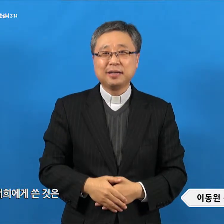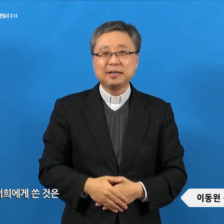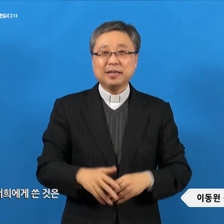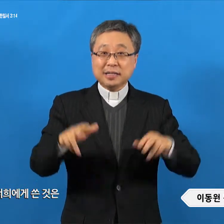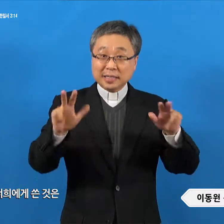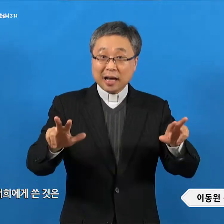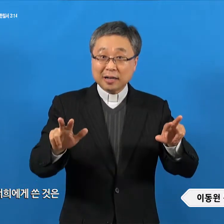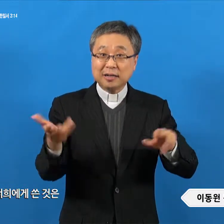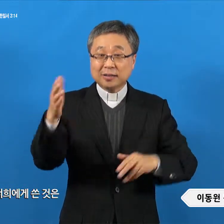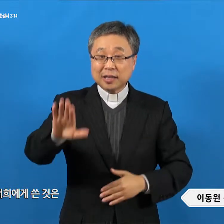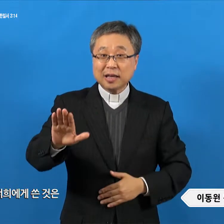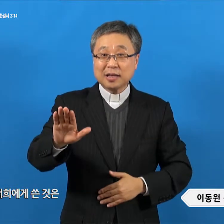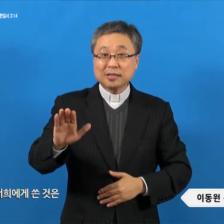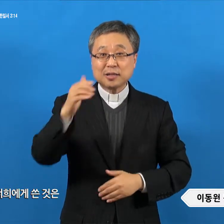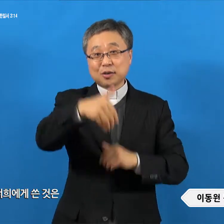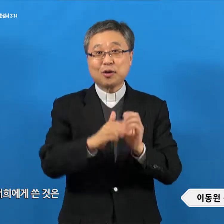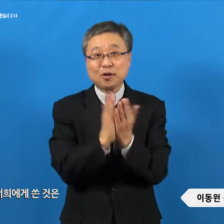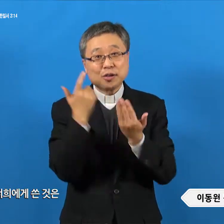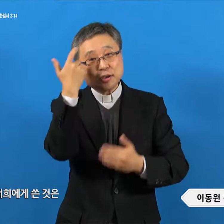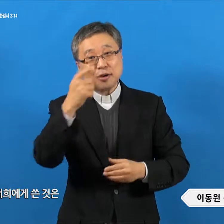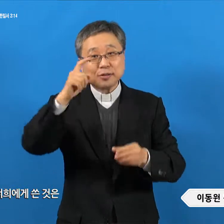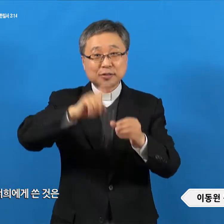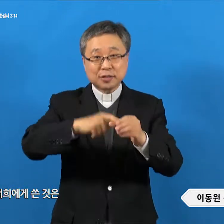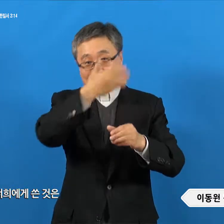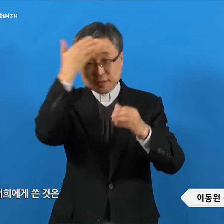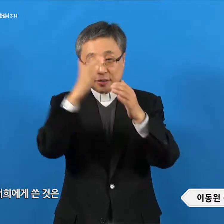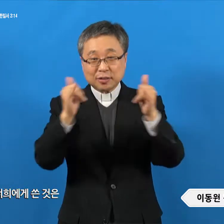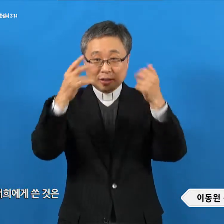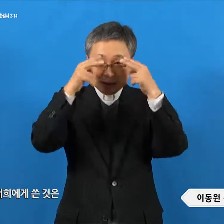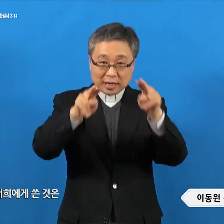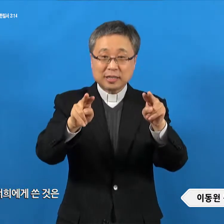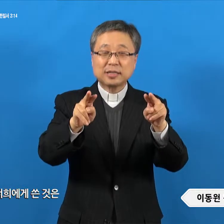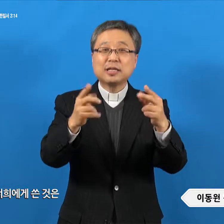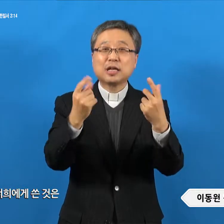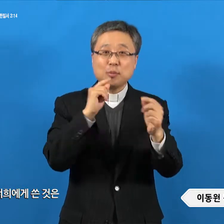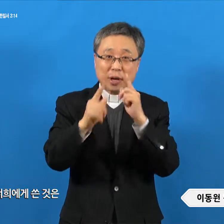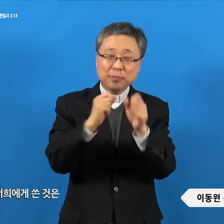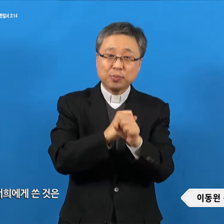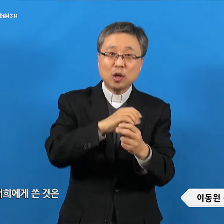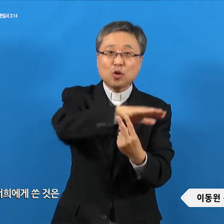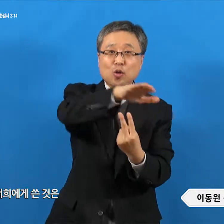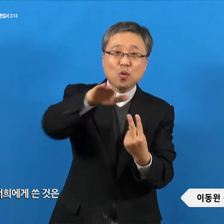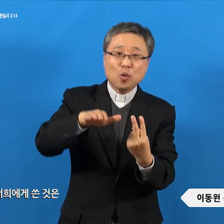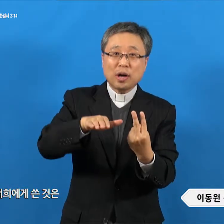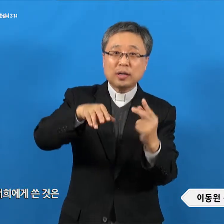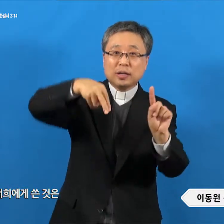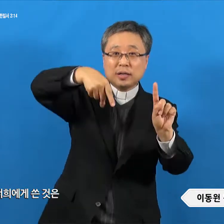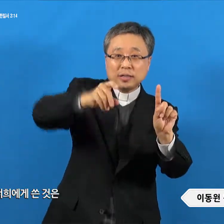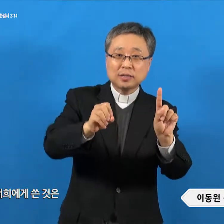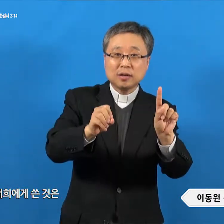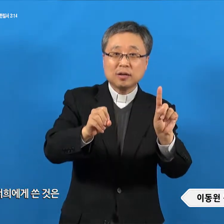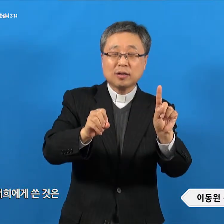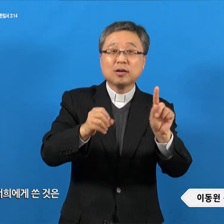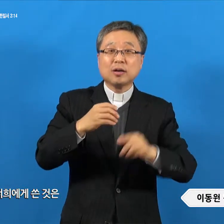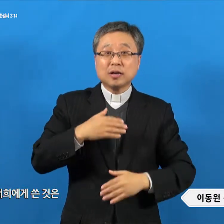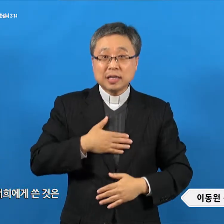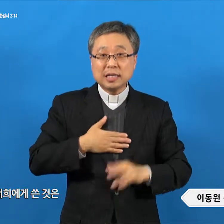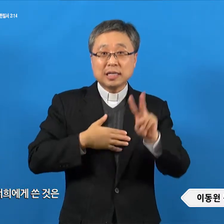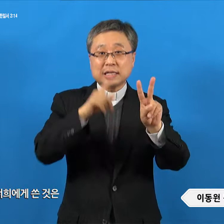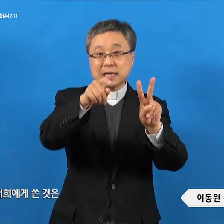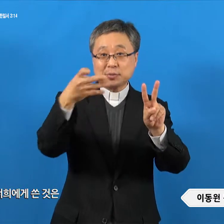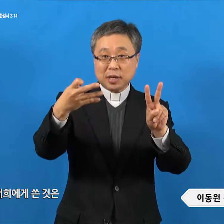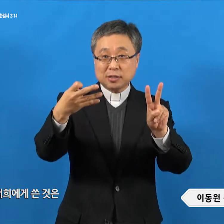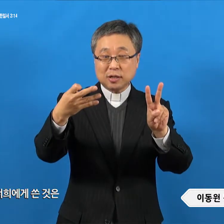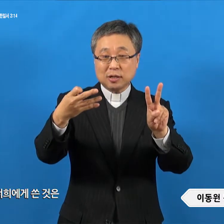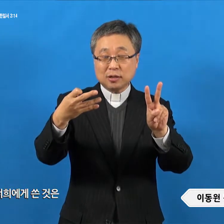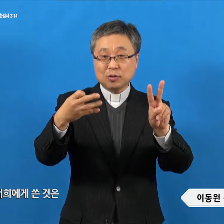자, 그런데 성경은 영적 청년들을 향해서 이렇게 말씀합니다. 요한일서 2장 14절 청년들아, 이 대목부터